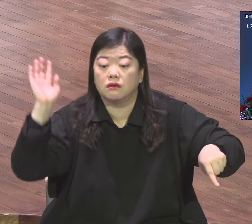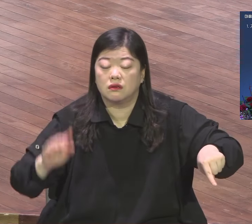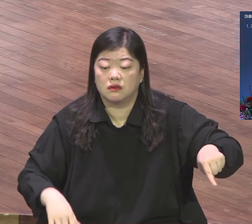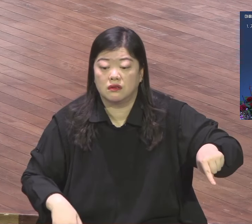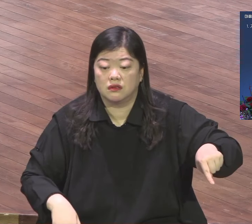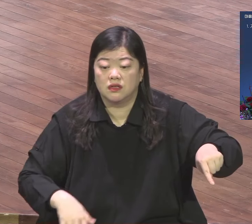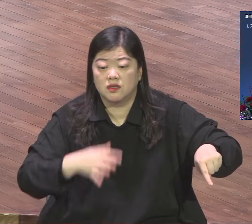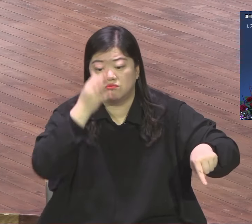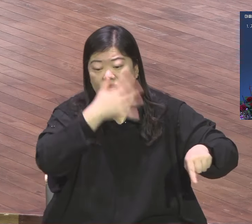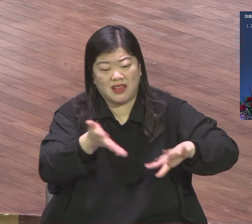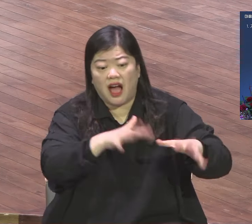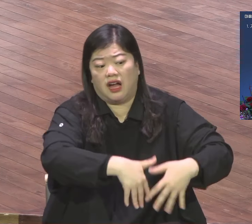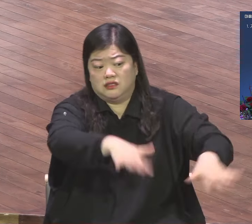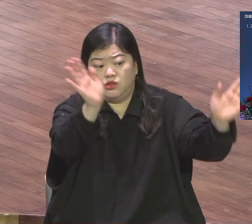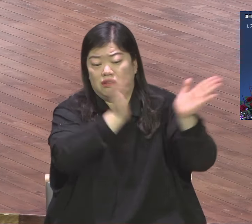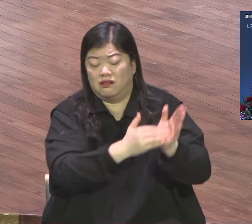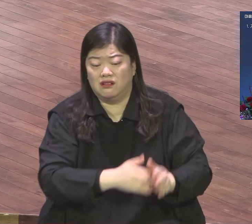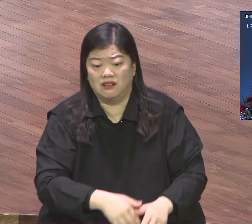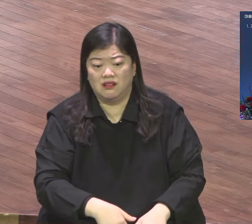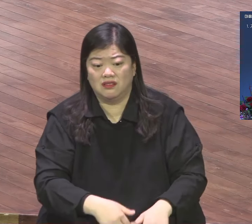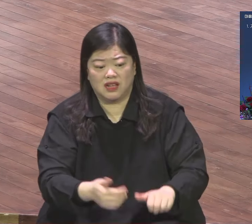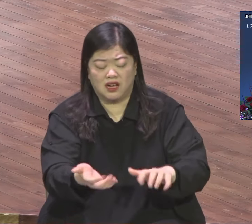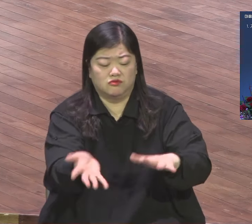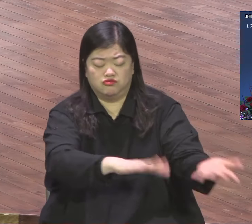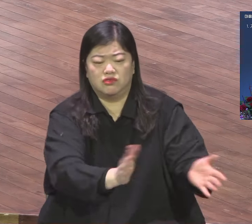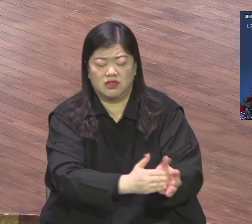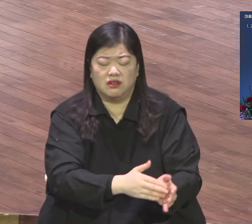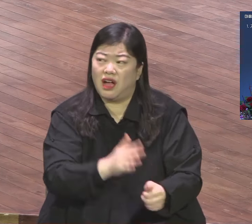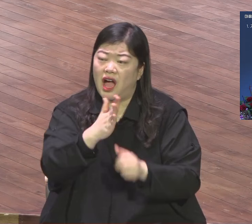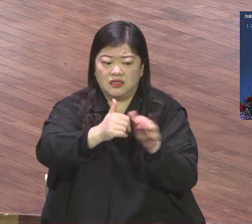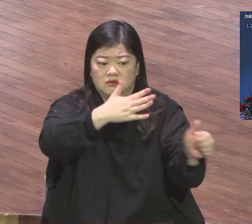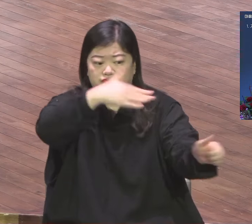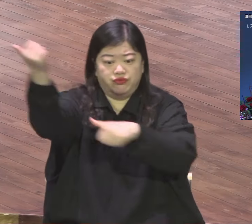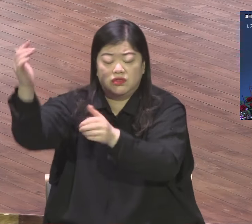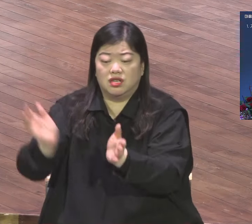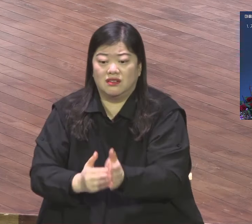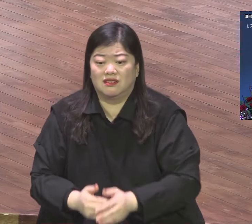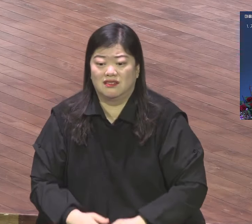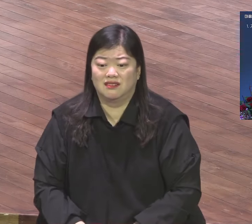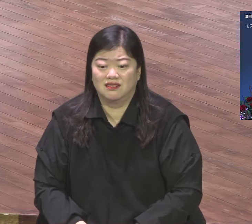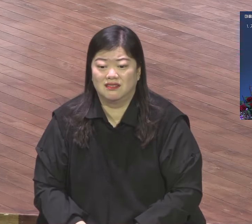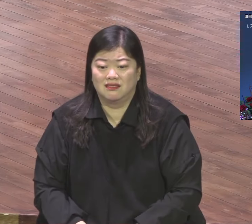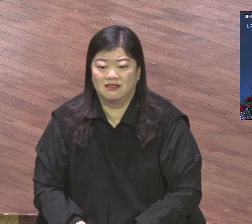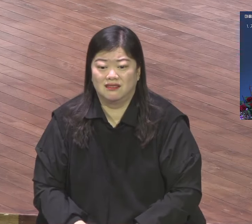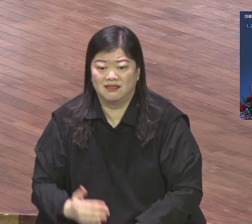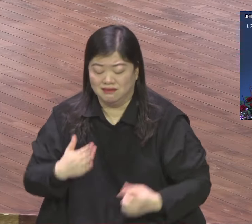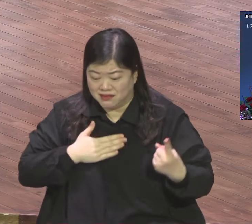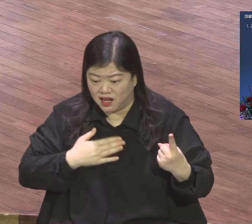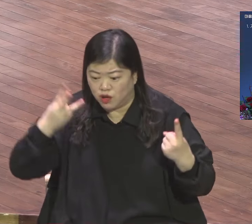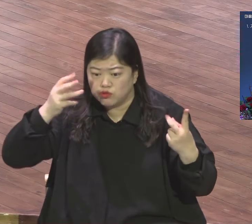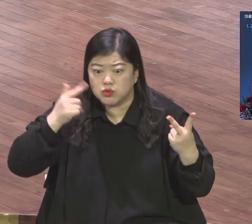제가 하나님 기도하면서 이런 일을 말 안 하겠어요. 겁물까 싶었어요.